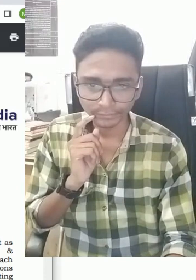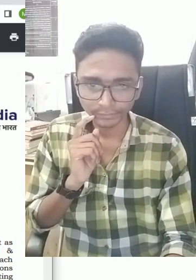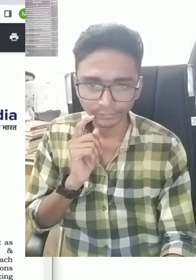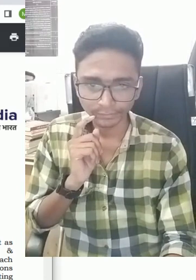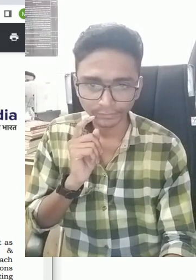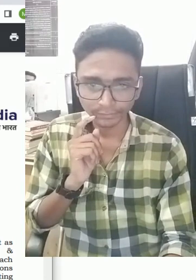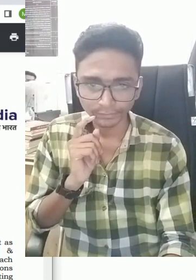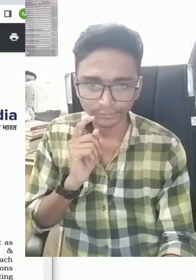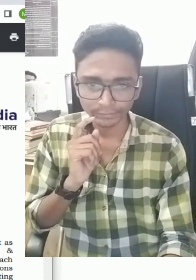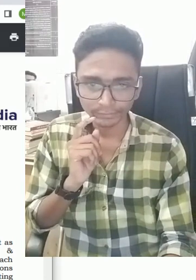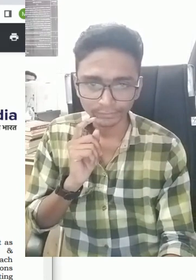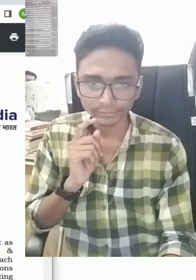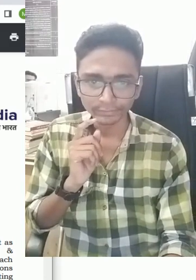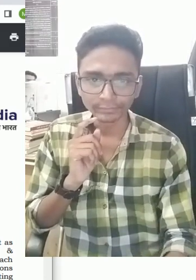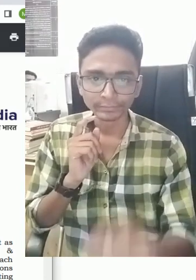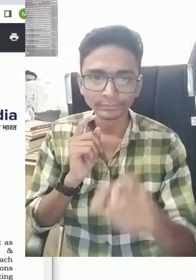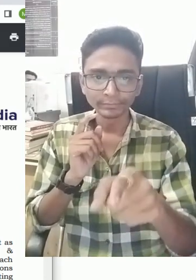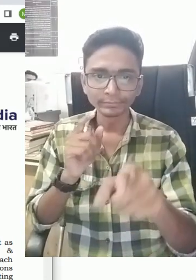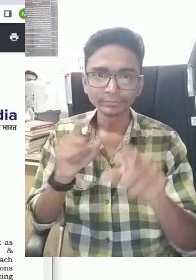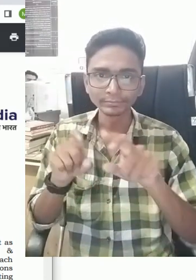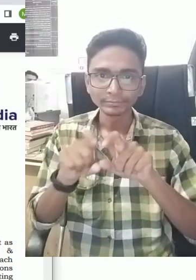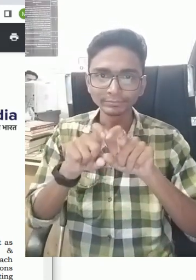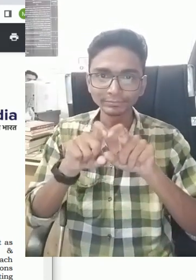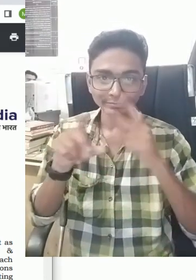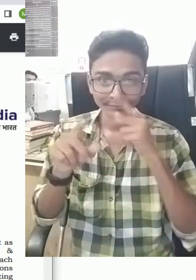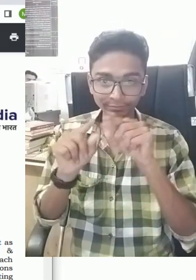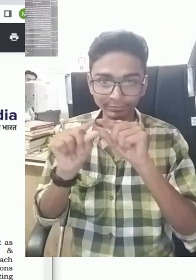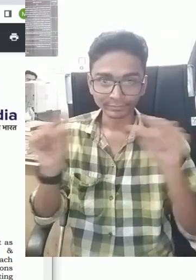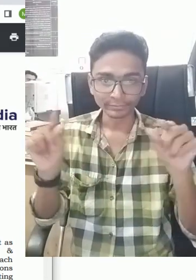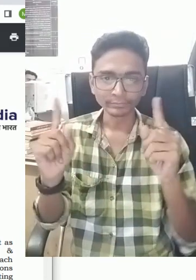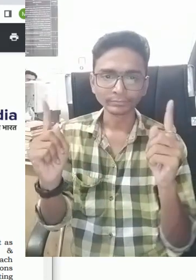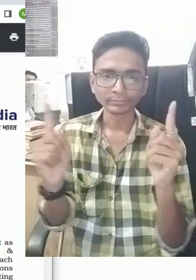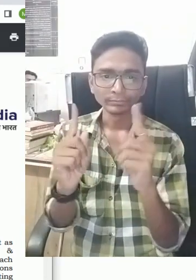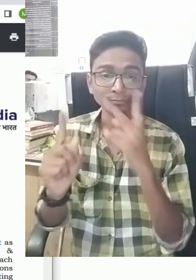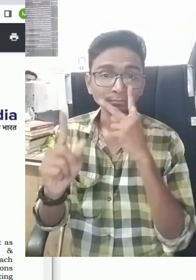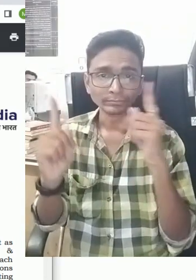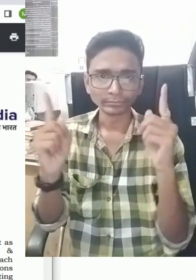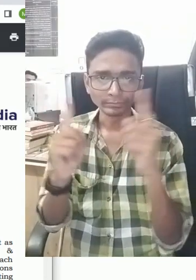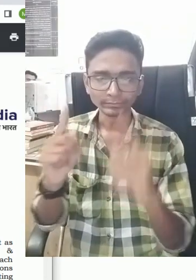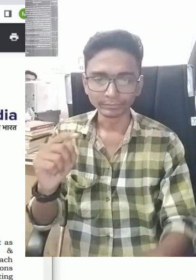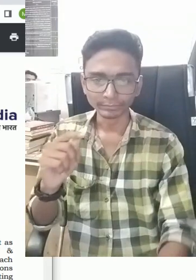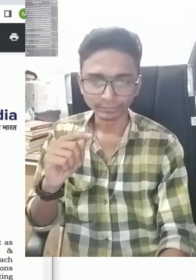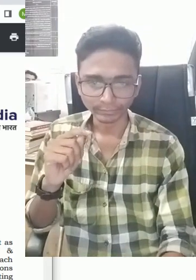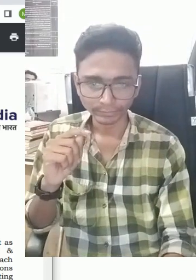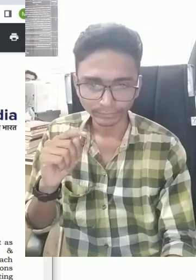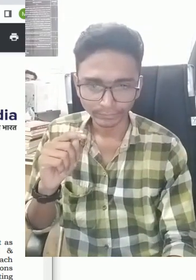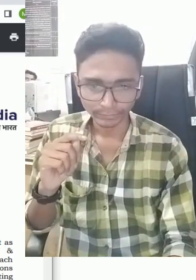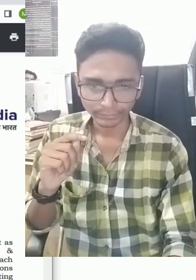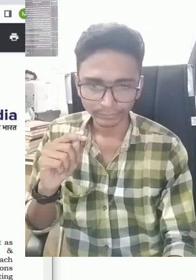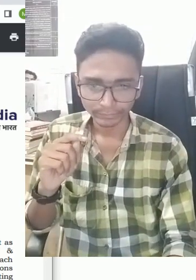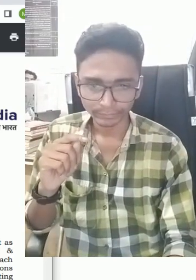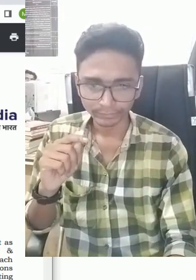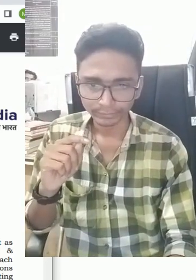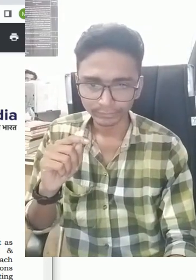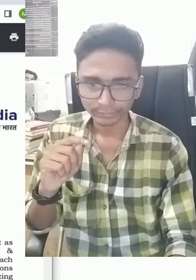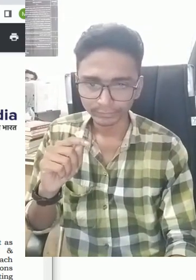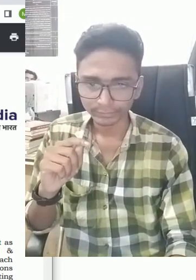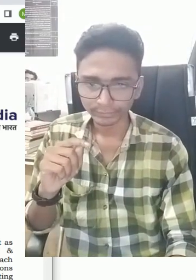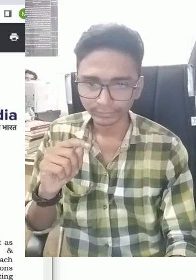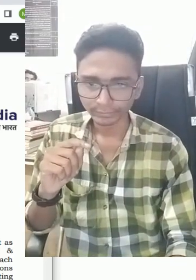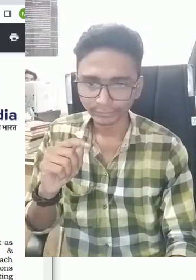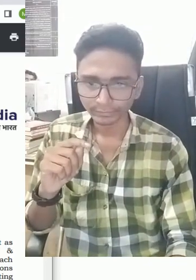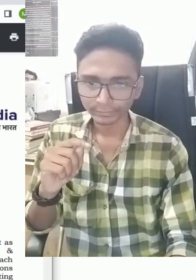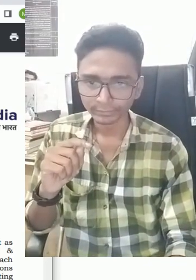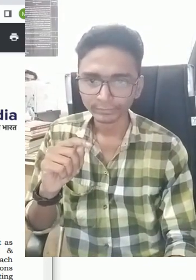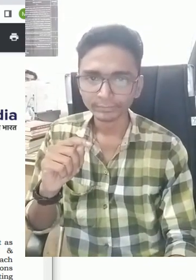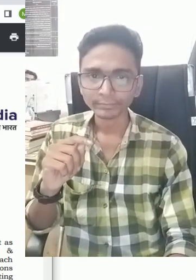ऐसा नहीं कि भैया मेरे घर पे तेरा हूँ मैं ऐसे थी क्या मेरे घर पे लगा रहा ऐसे थी हैं मेरा भी तक मेरा सब नफल